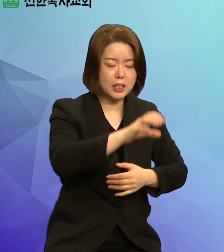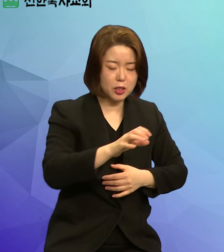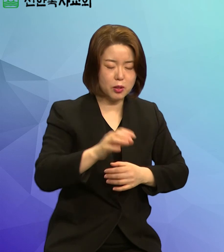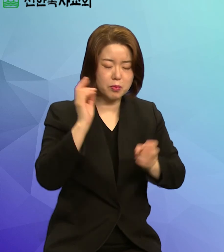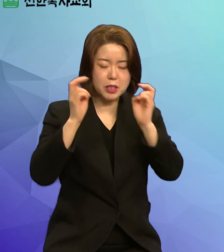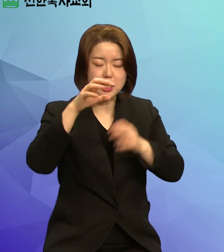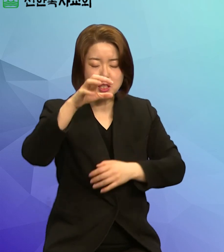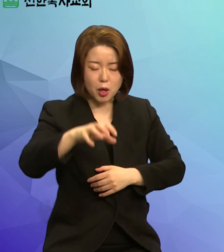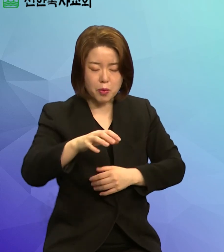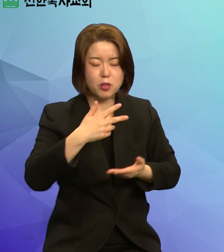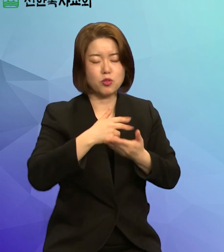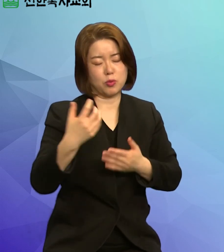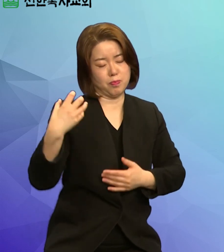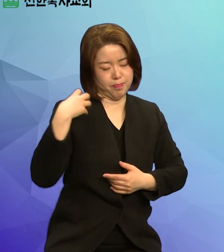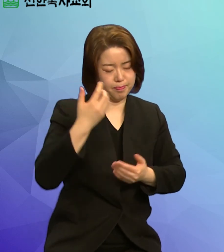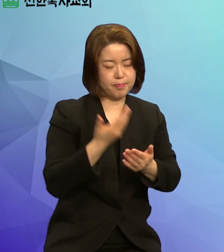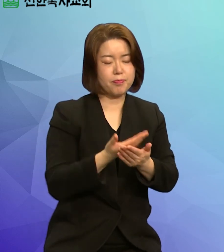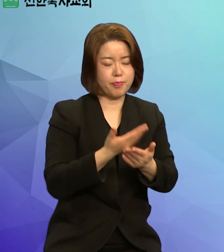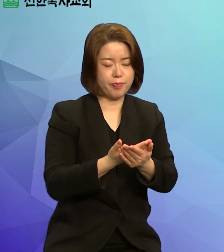주님이 책임져 주소서.